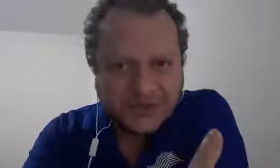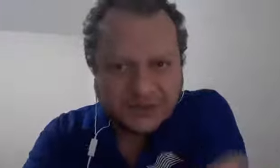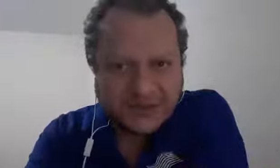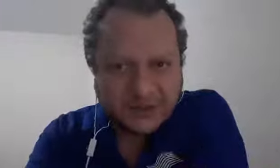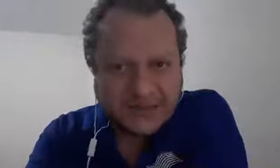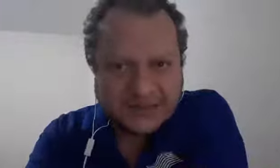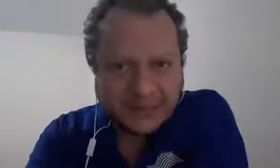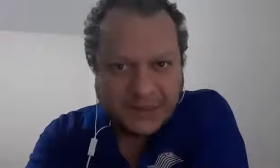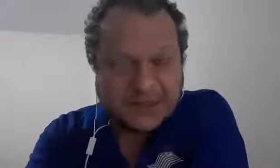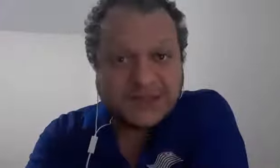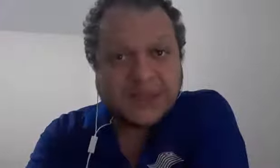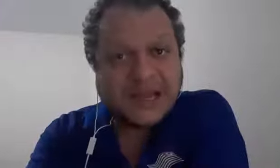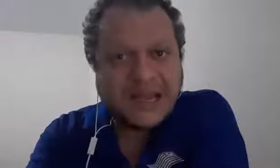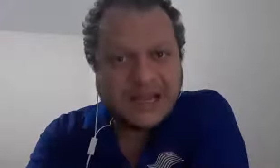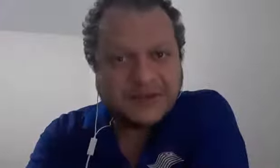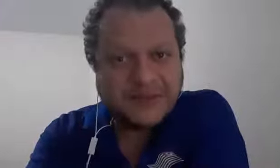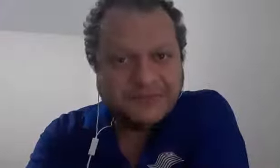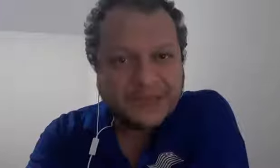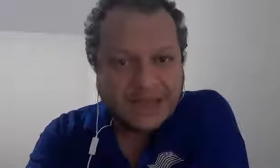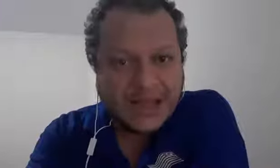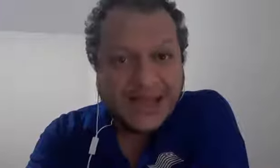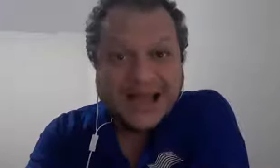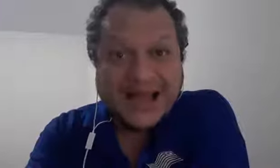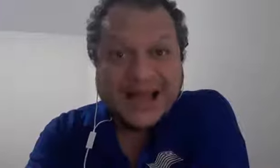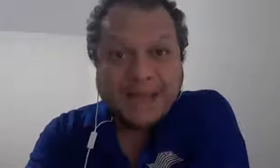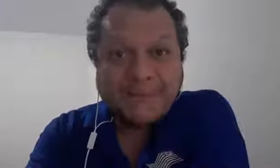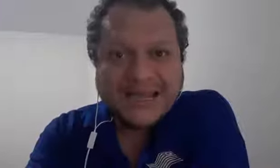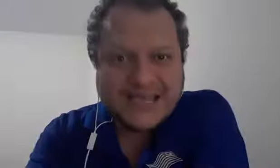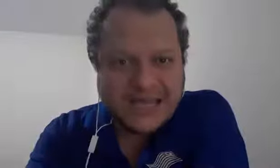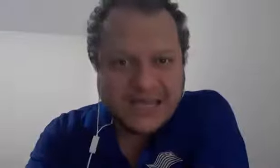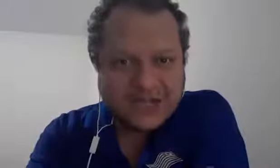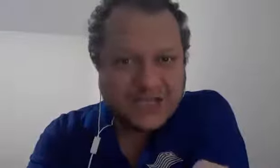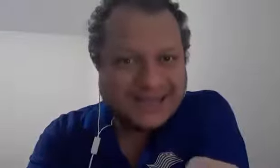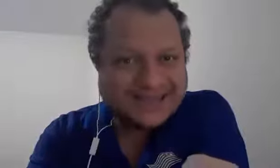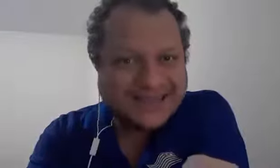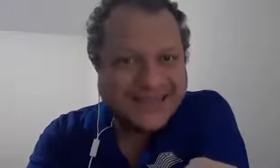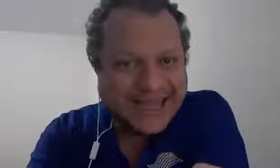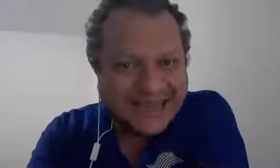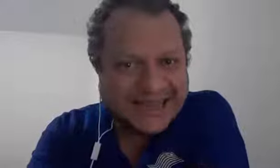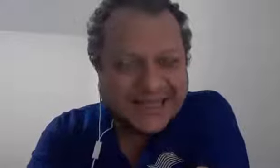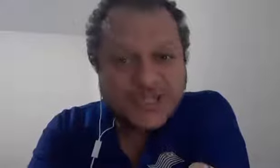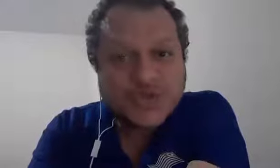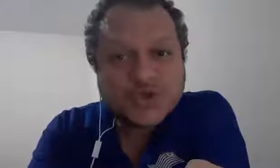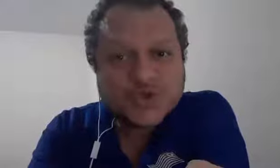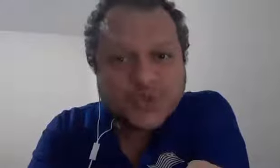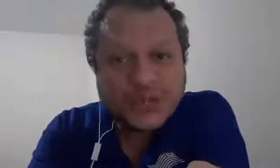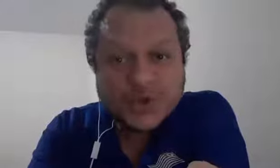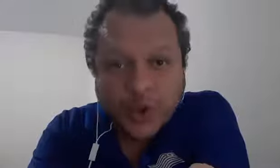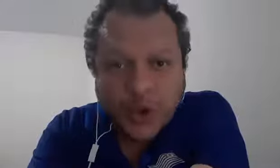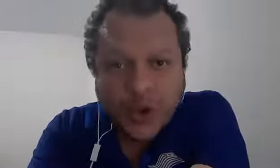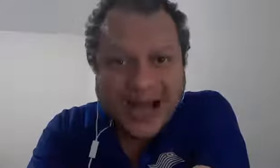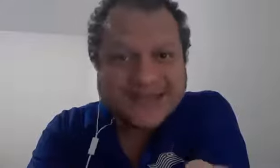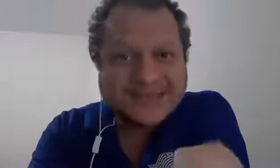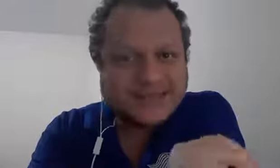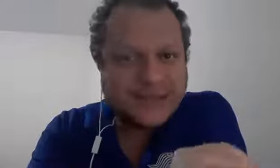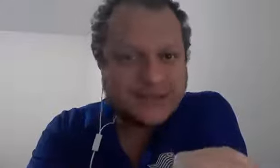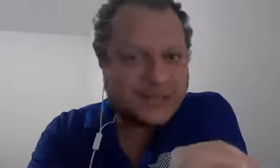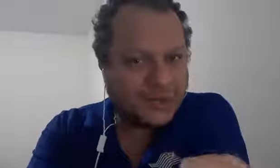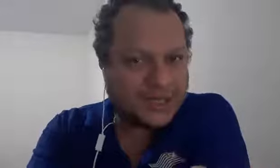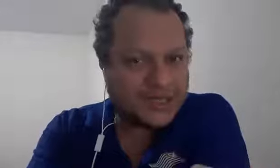o final desse semestre, vai ter uma live, tá? Amanhã, dia 30 de junho, às 7 da noite, a